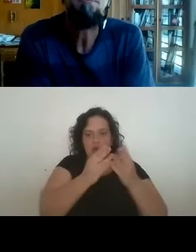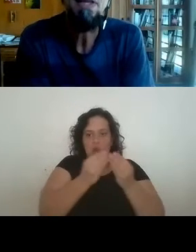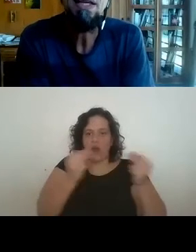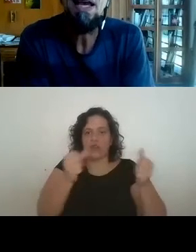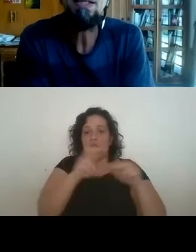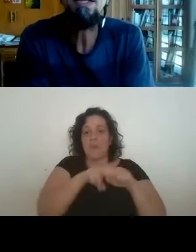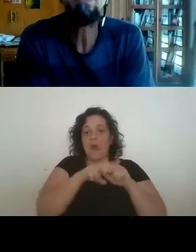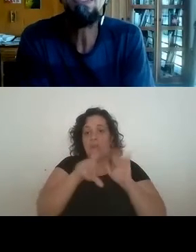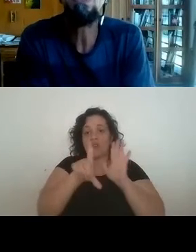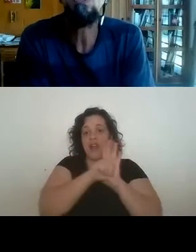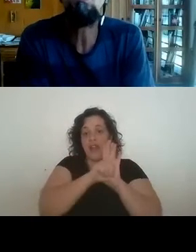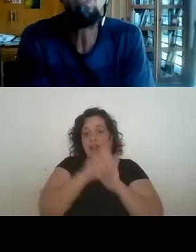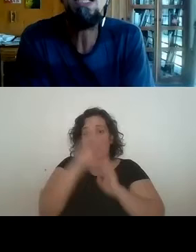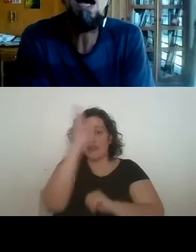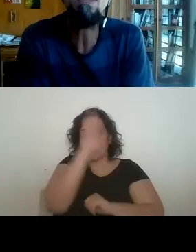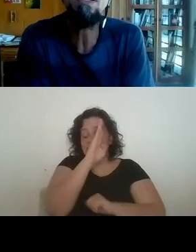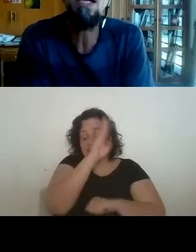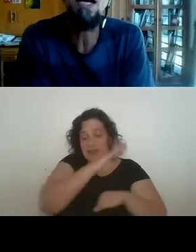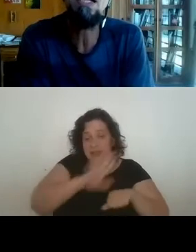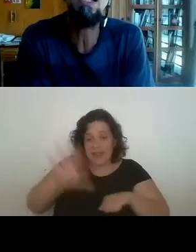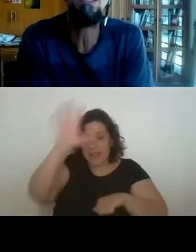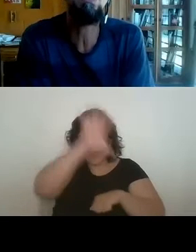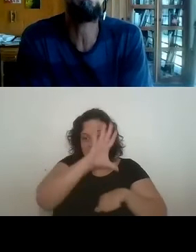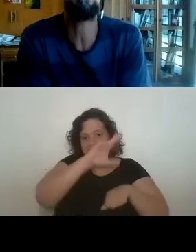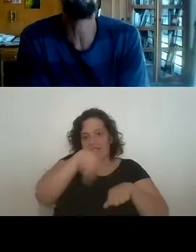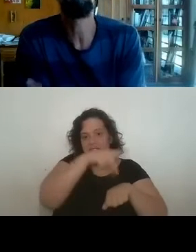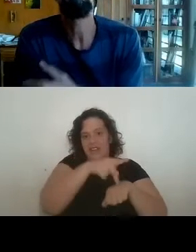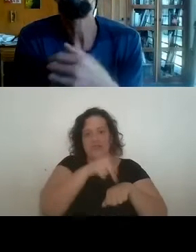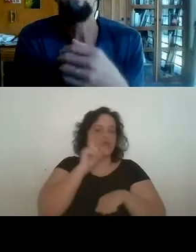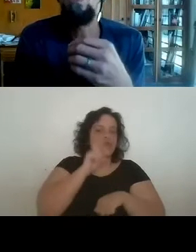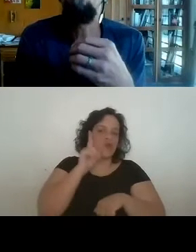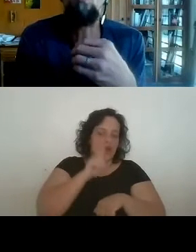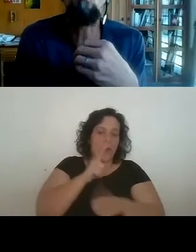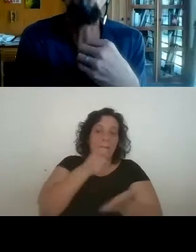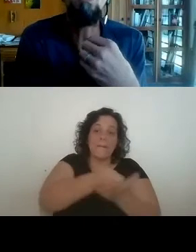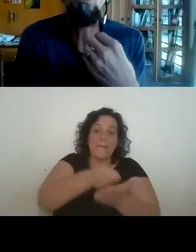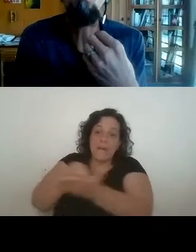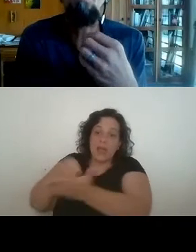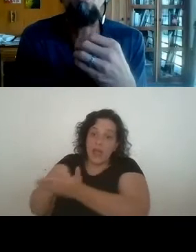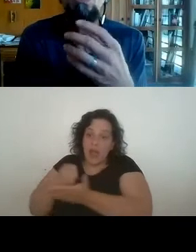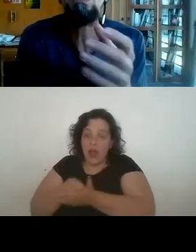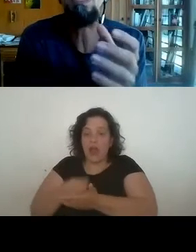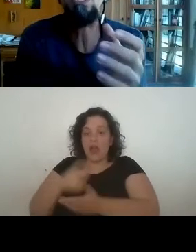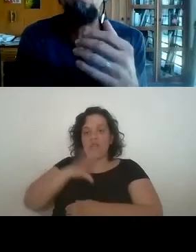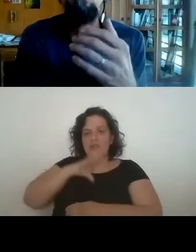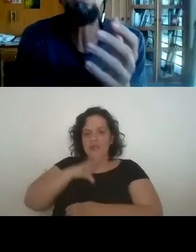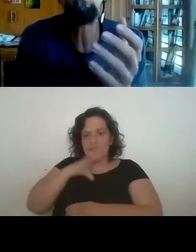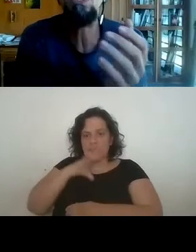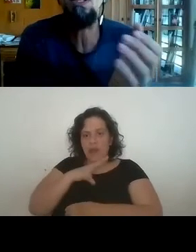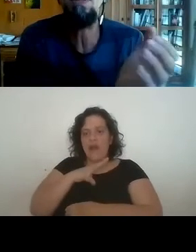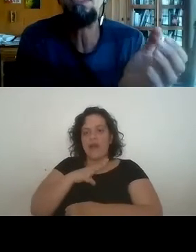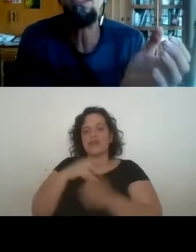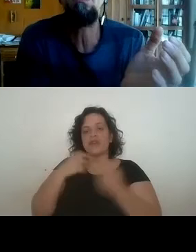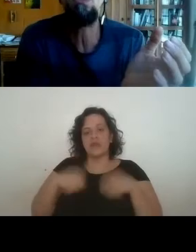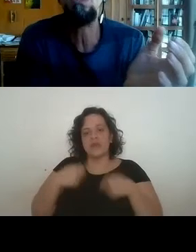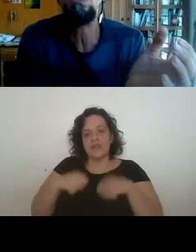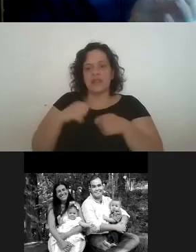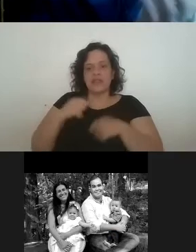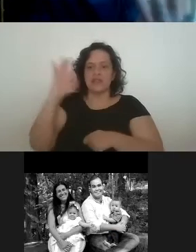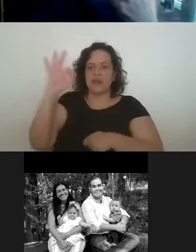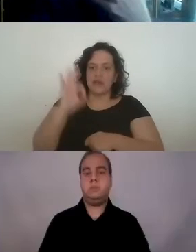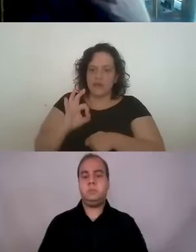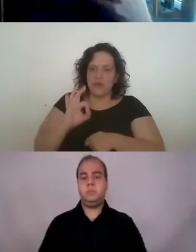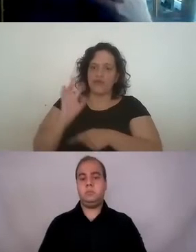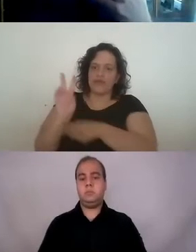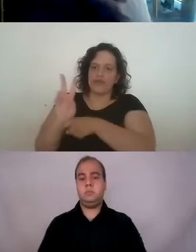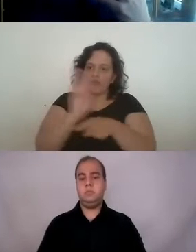nacional. E essa legislação obrigava as cidades a prover uma porcentagem mínima de abastecimento das